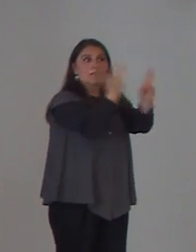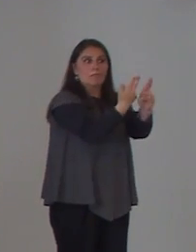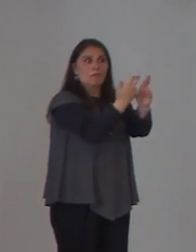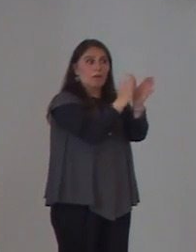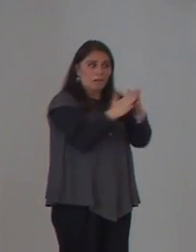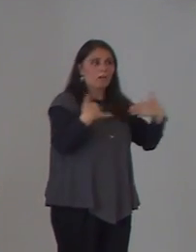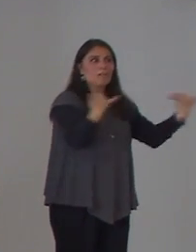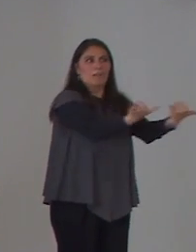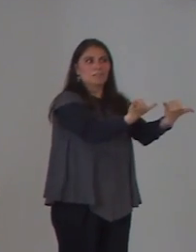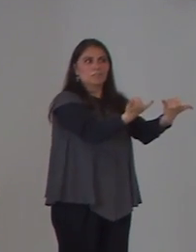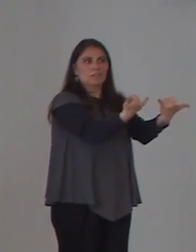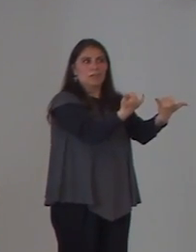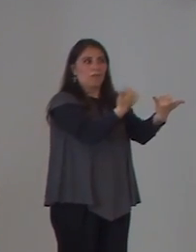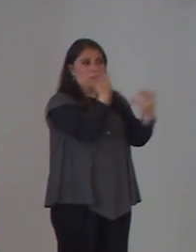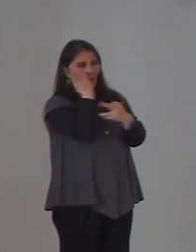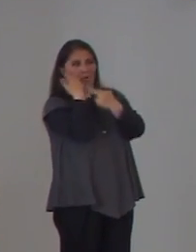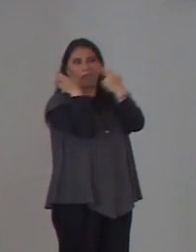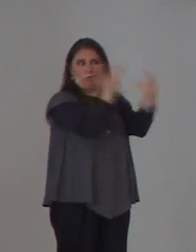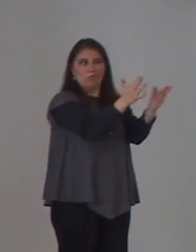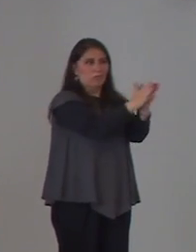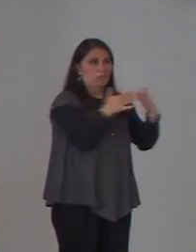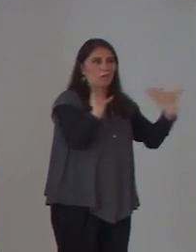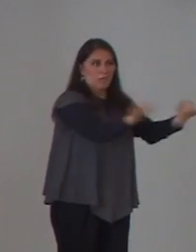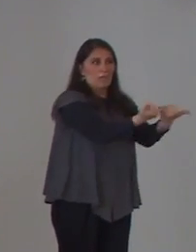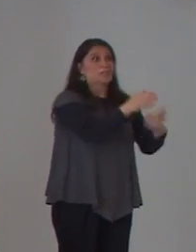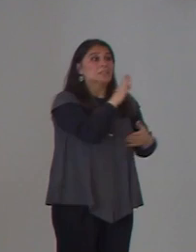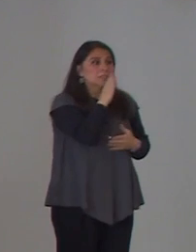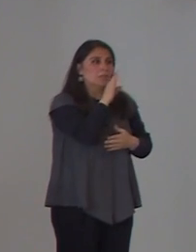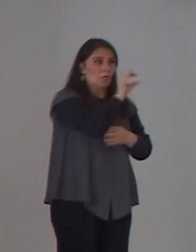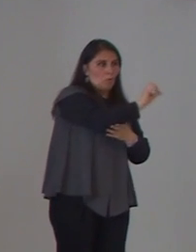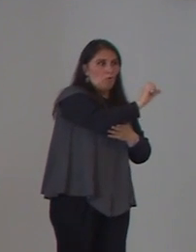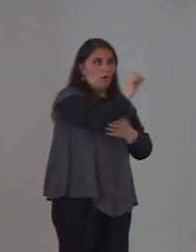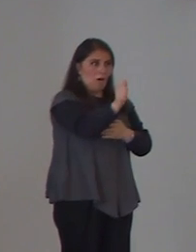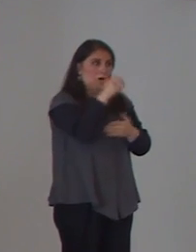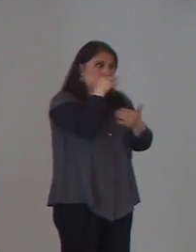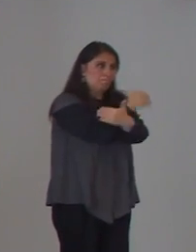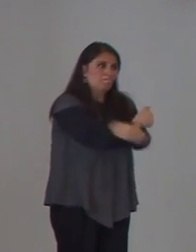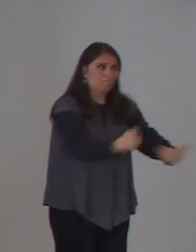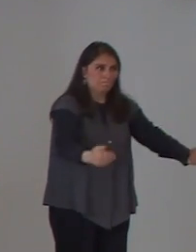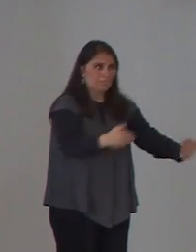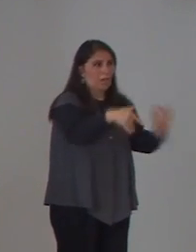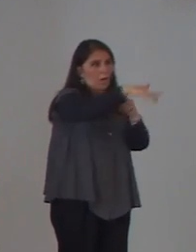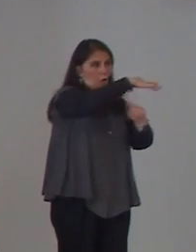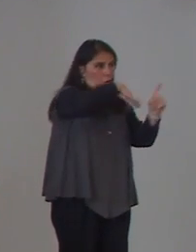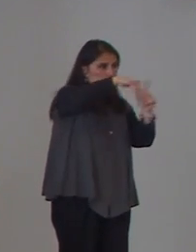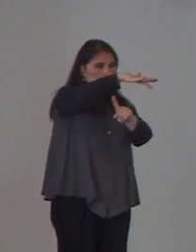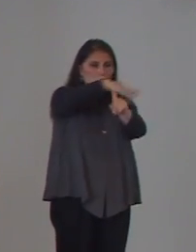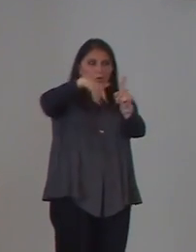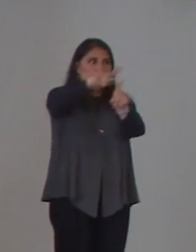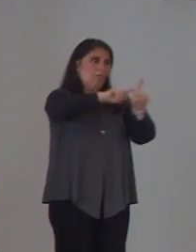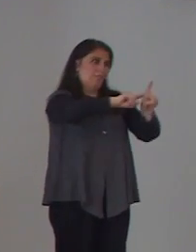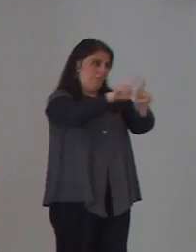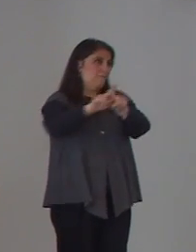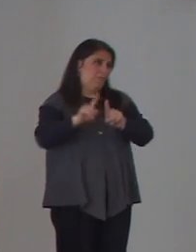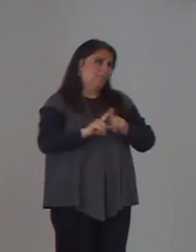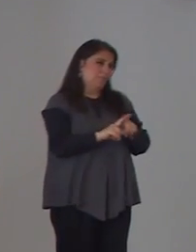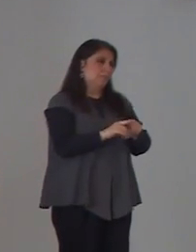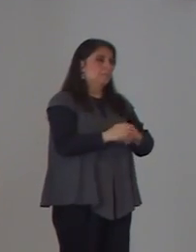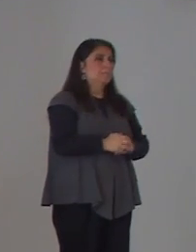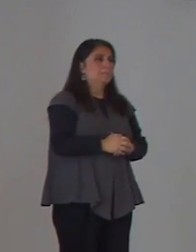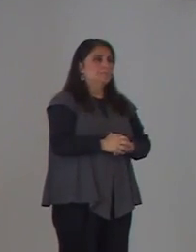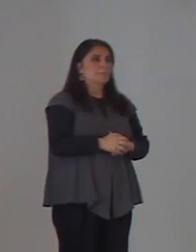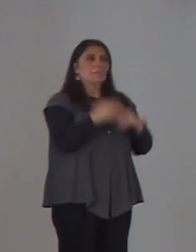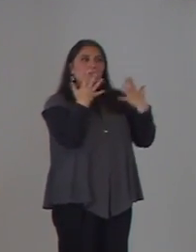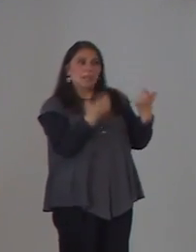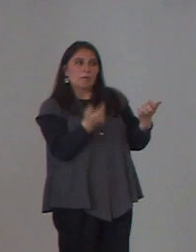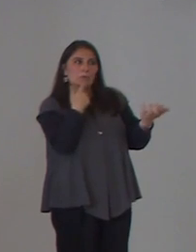desconocen? Las realidades sociales de los niños y de las niñas en esos distintos contextos. Entonces, queremos dialogar un poco sobre cuáles